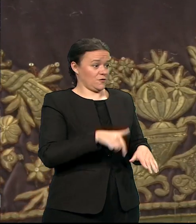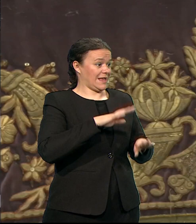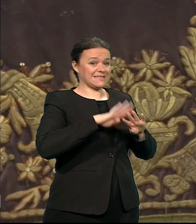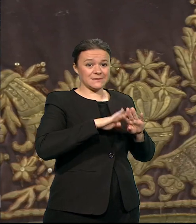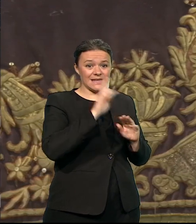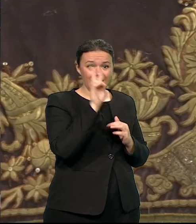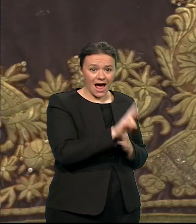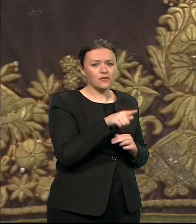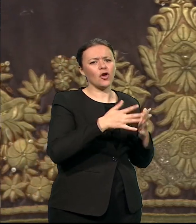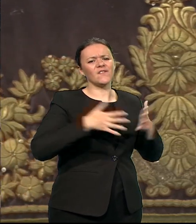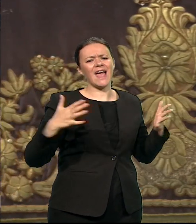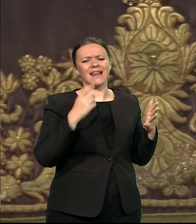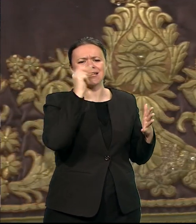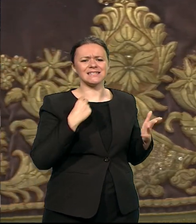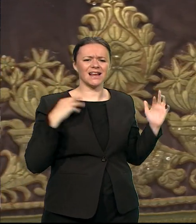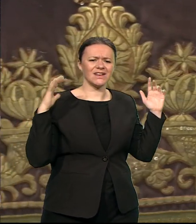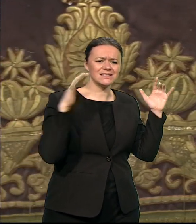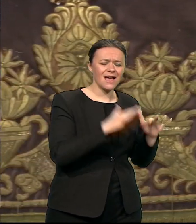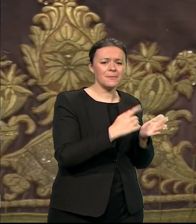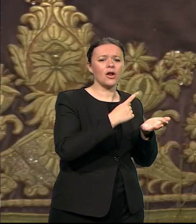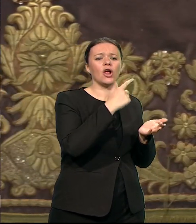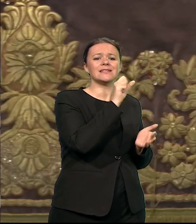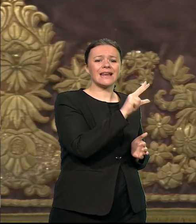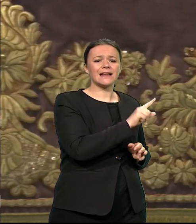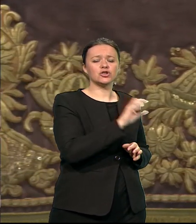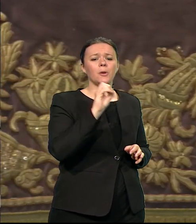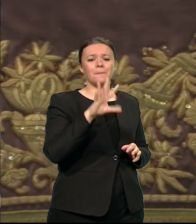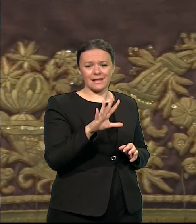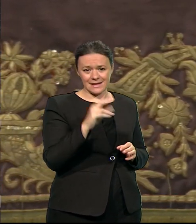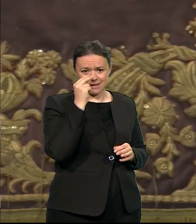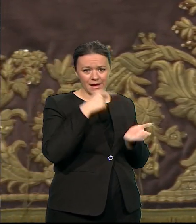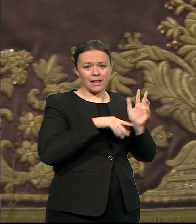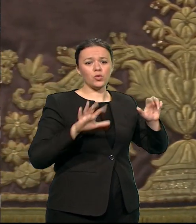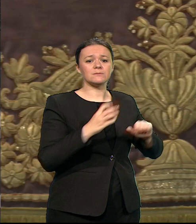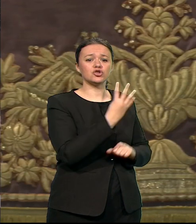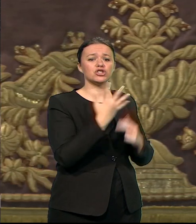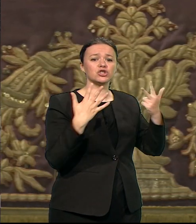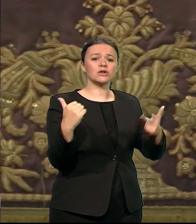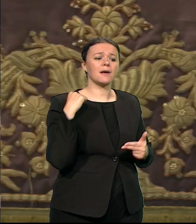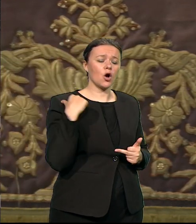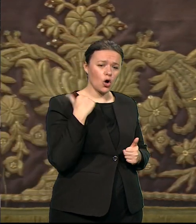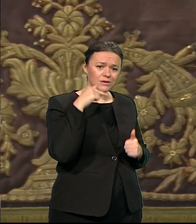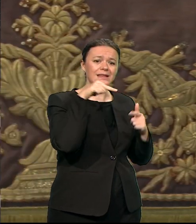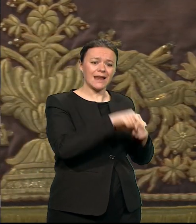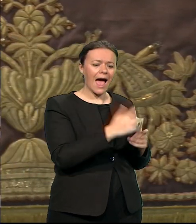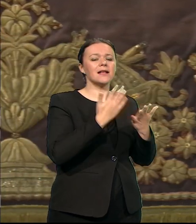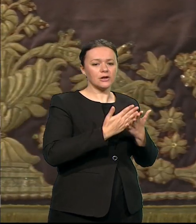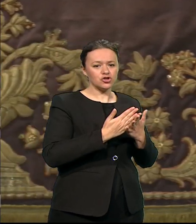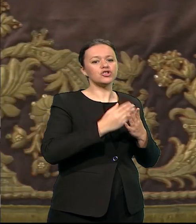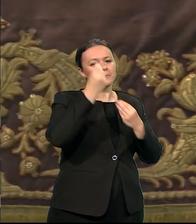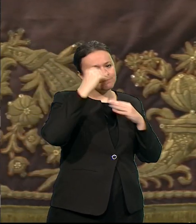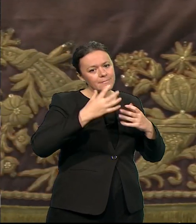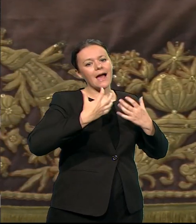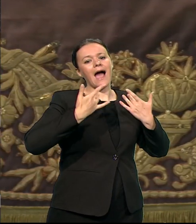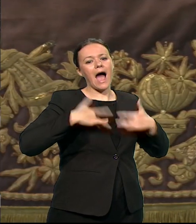Veliki narodno-crkveni sabor od 13. pa do 15. maja 1848. na kome je proglašena u stvari autonomija